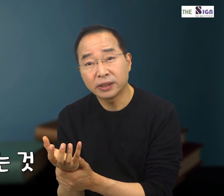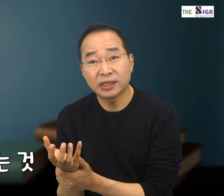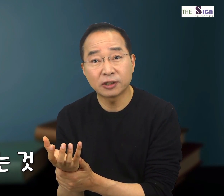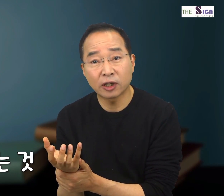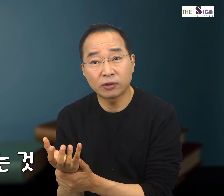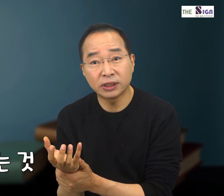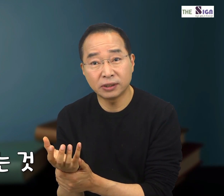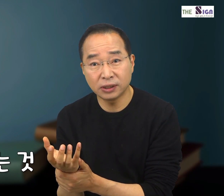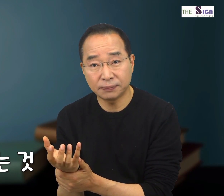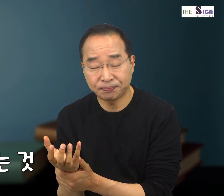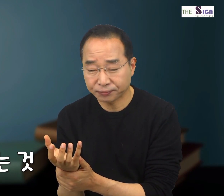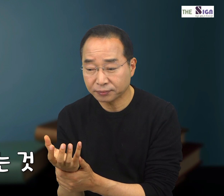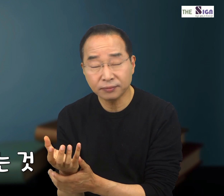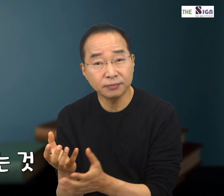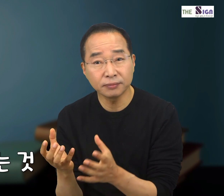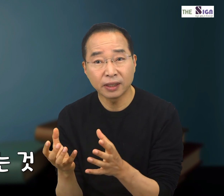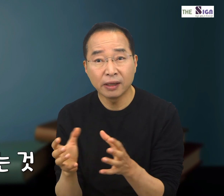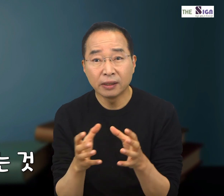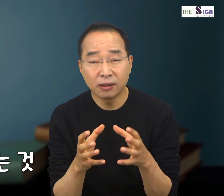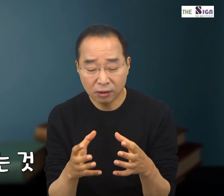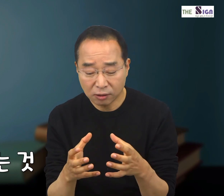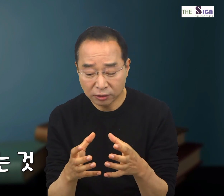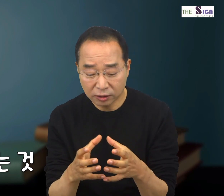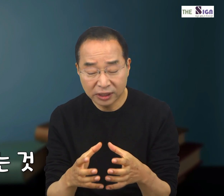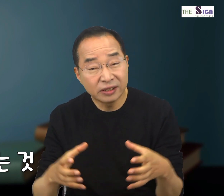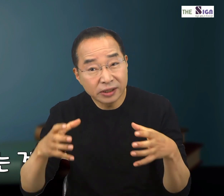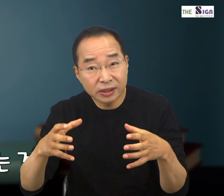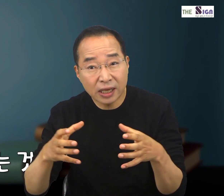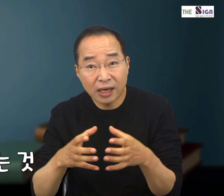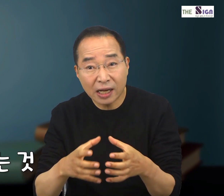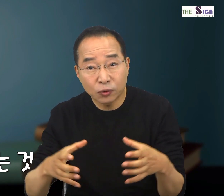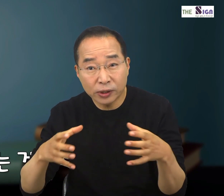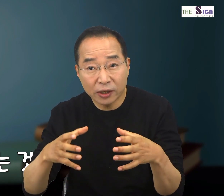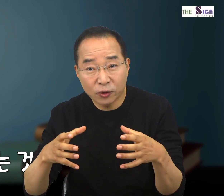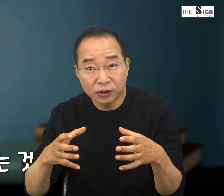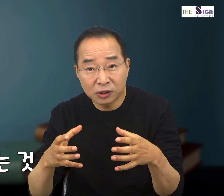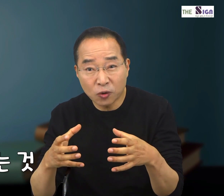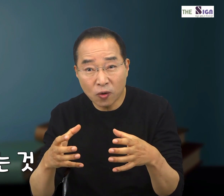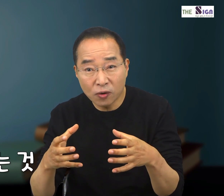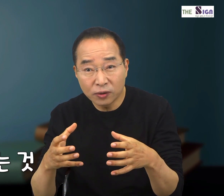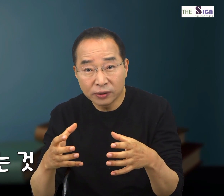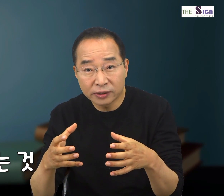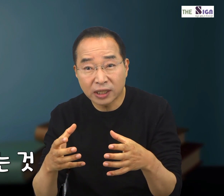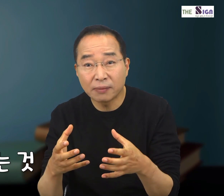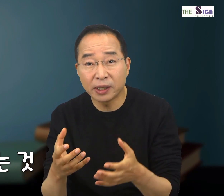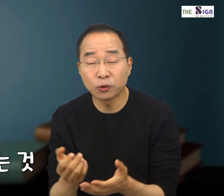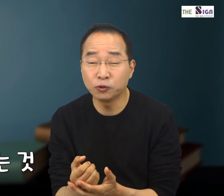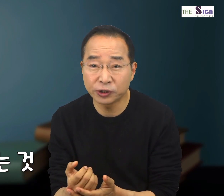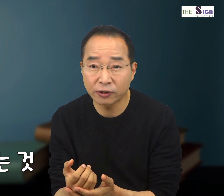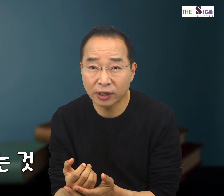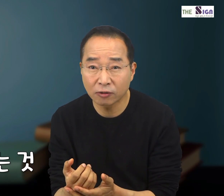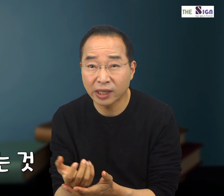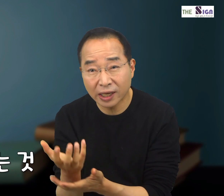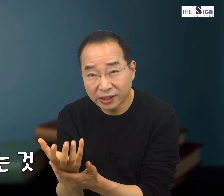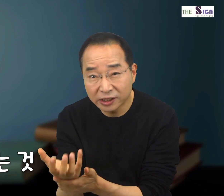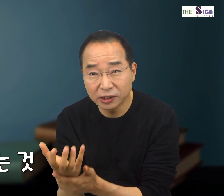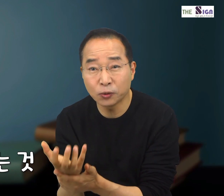예전에 걸지들이 어떤 그릇이나 깡통이나 이걸 들고 그 다음에 돈 주세요라고 약간 흔드는